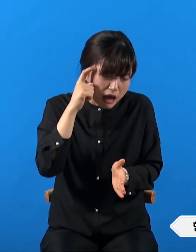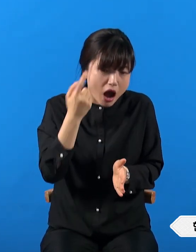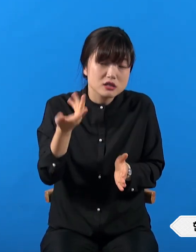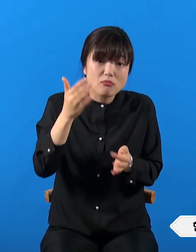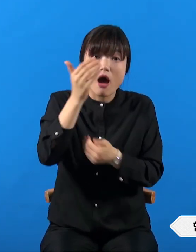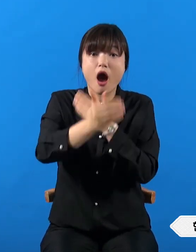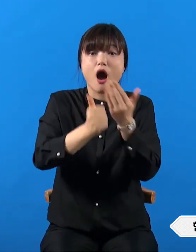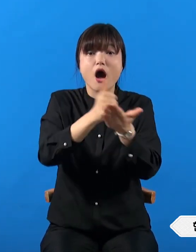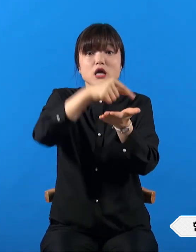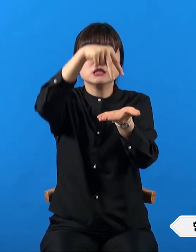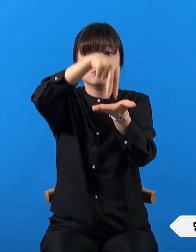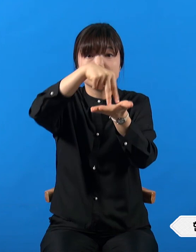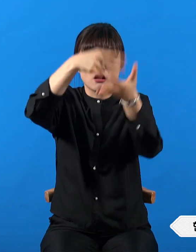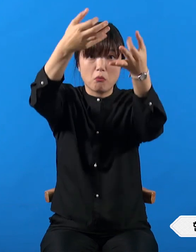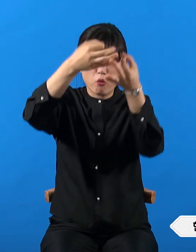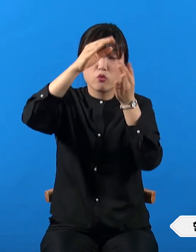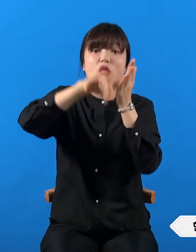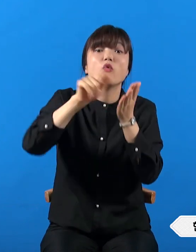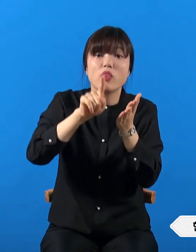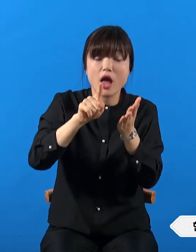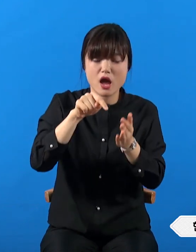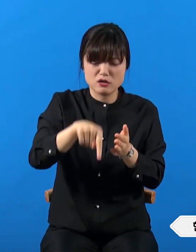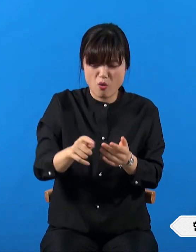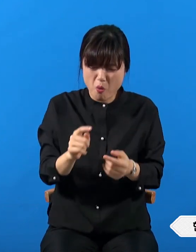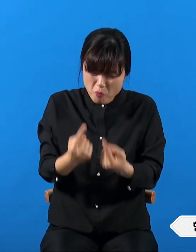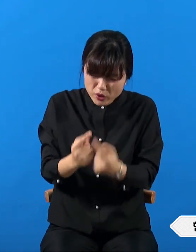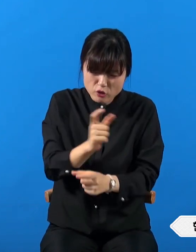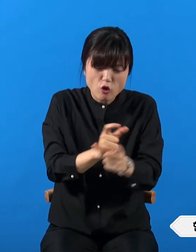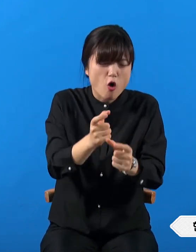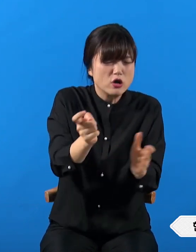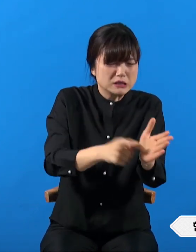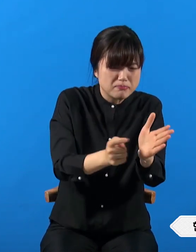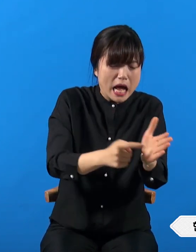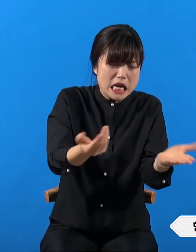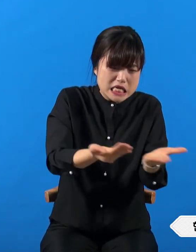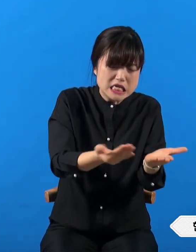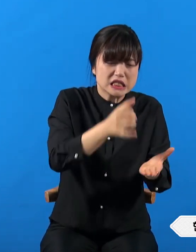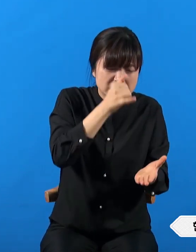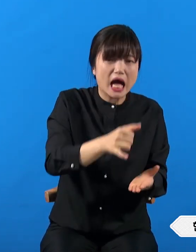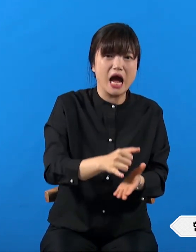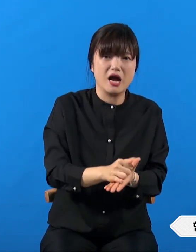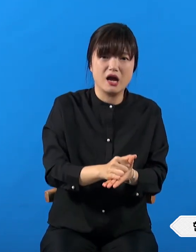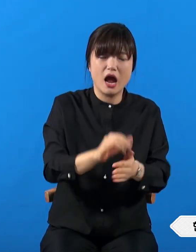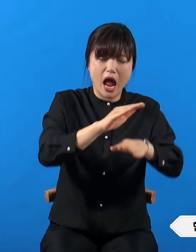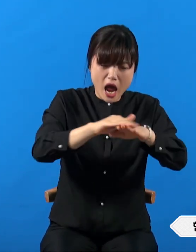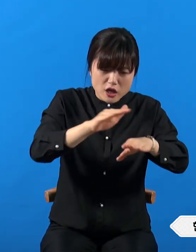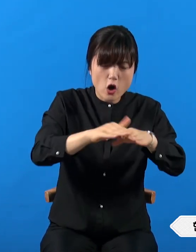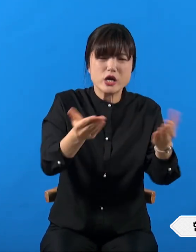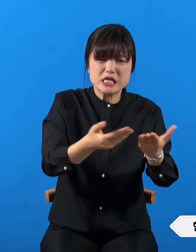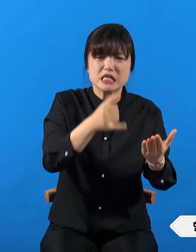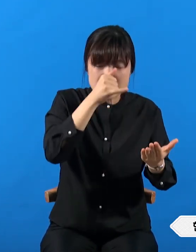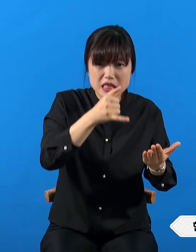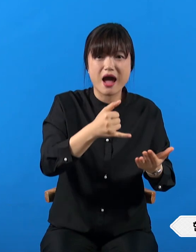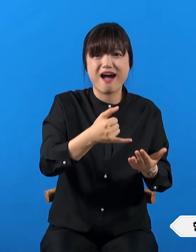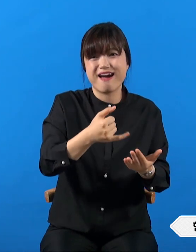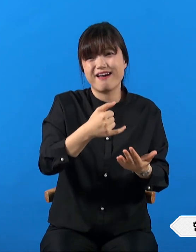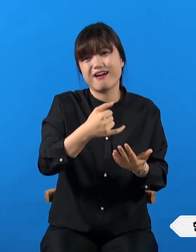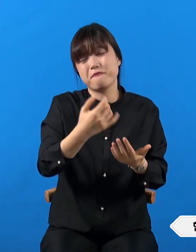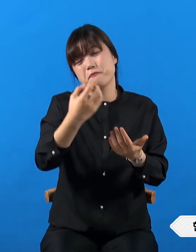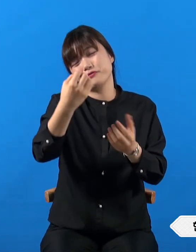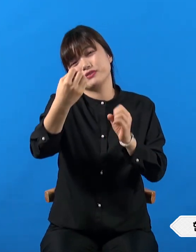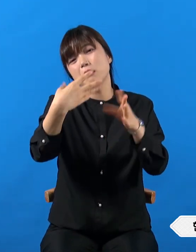생각하는데 하나님께서 하늘에서 보실 때는 그것보다도 더 먼저 해결되어야 될 문제가 있다 그러시는